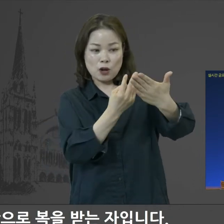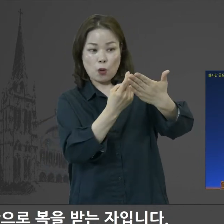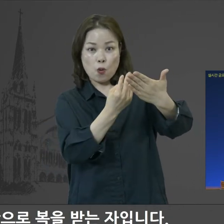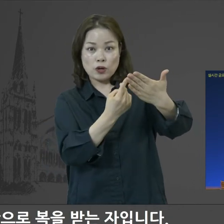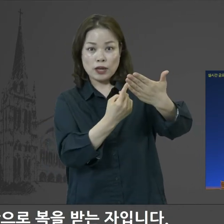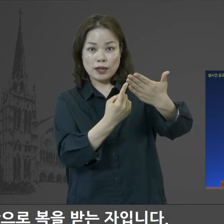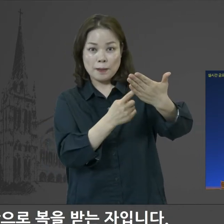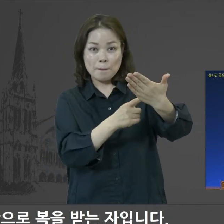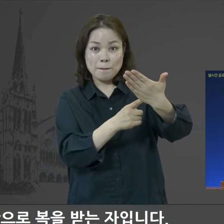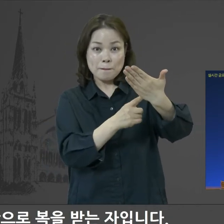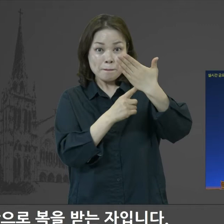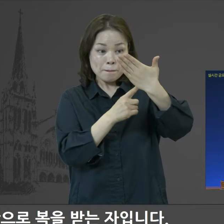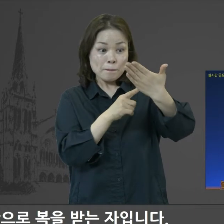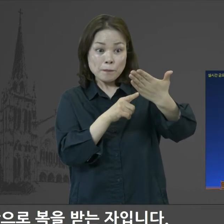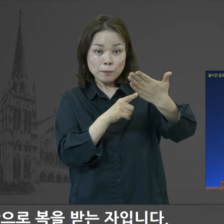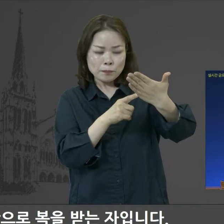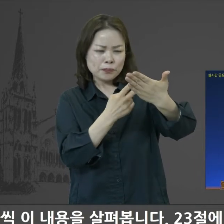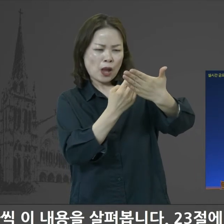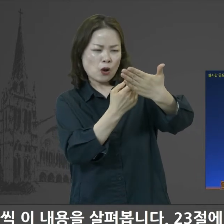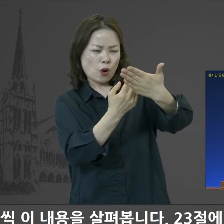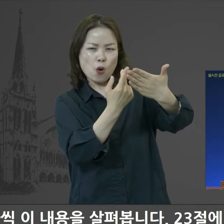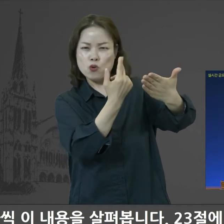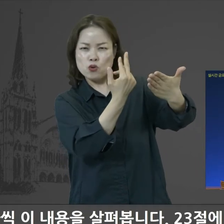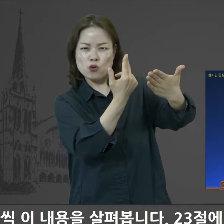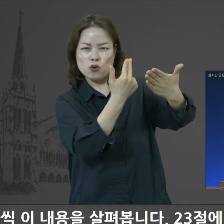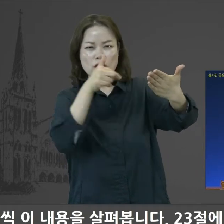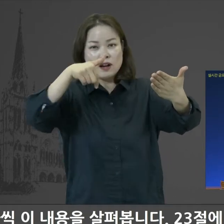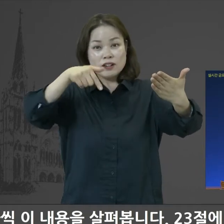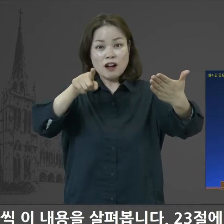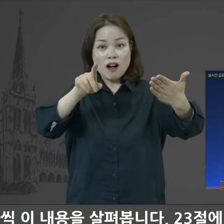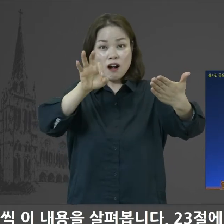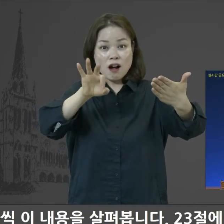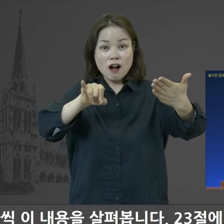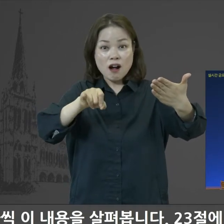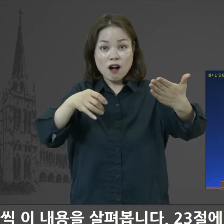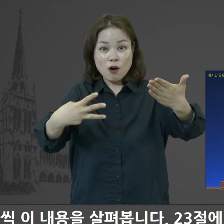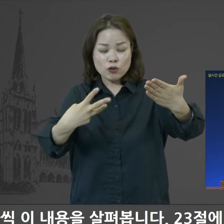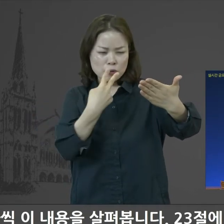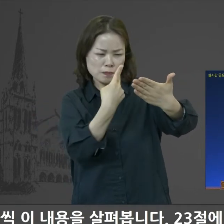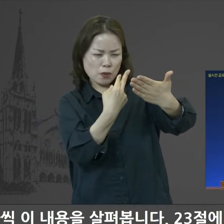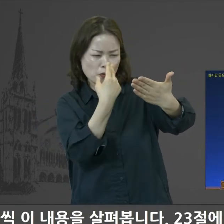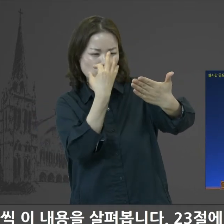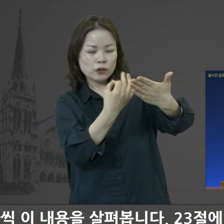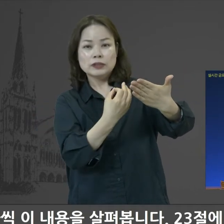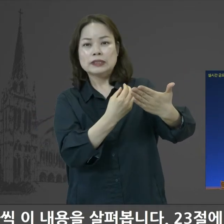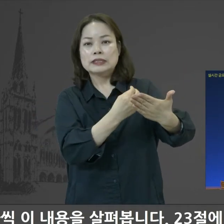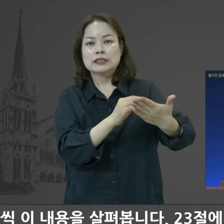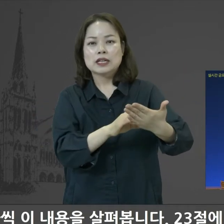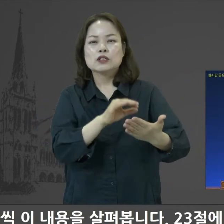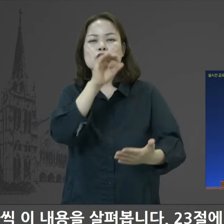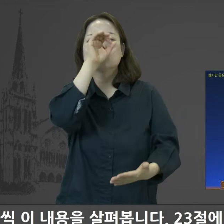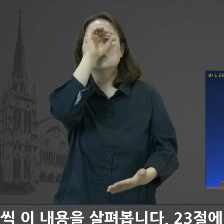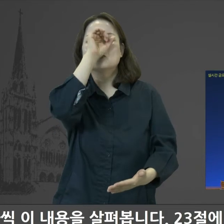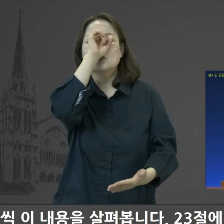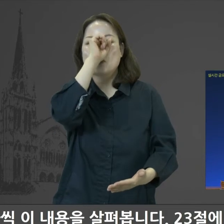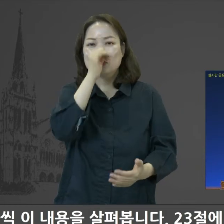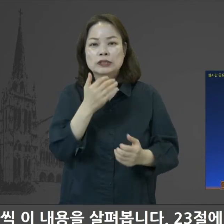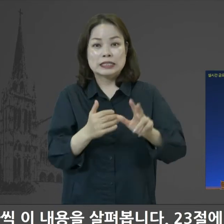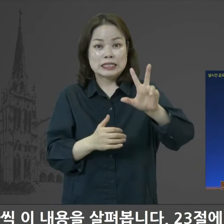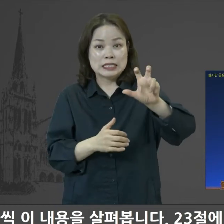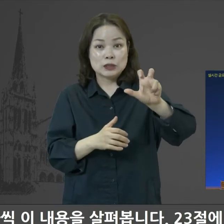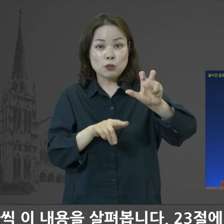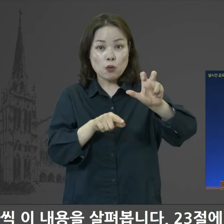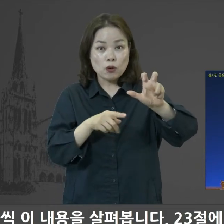등장하는데 거울은 들여다보는 하나의 이제 그 대상이 되는 거죠. 좋은 일 25절에